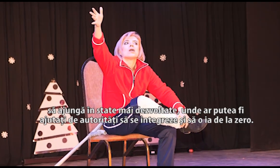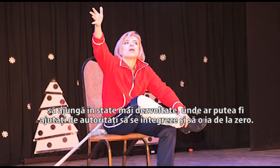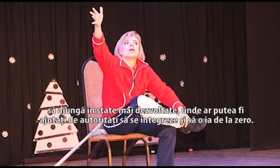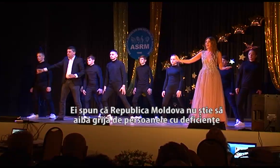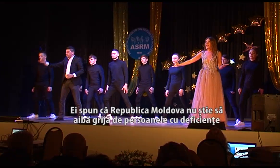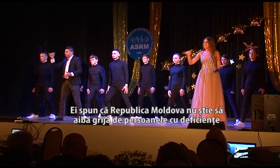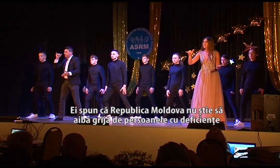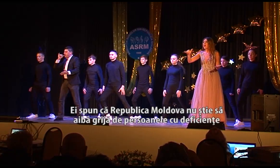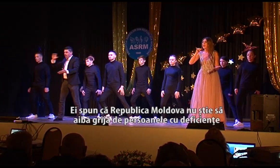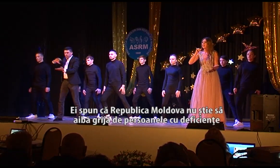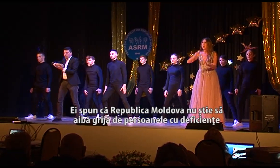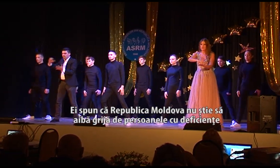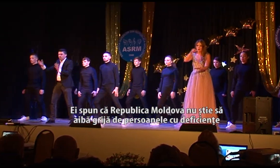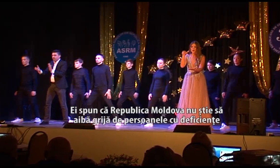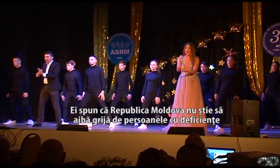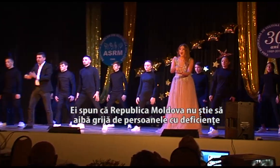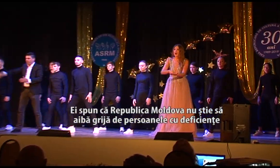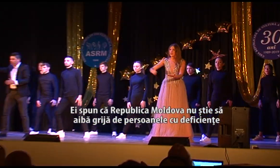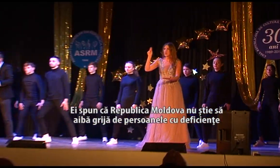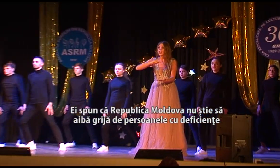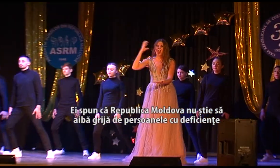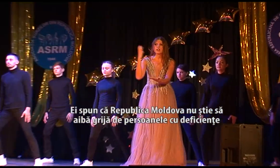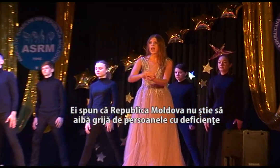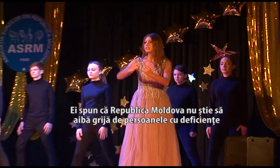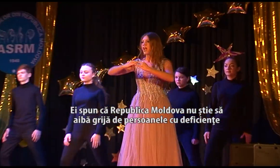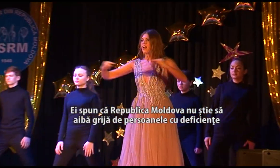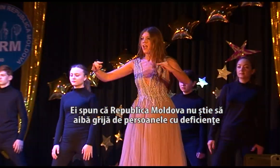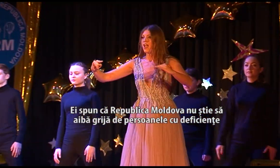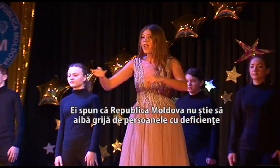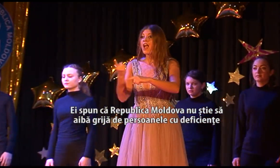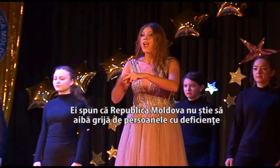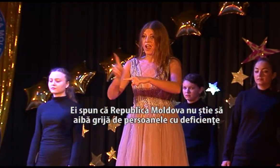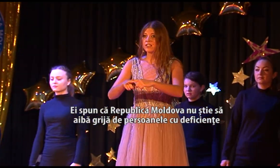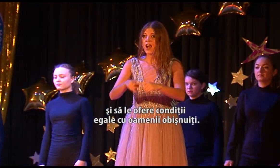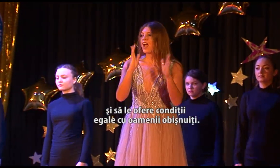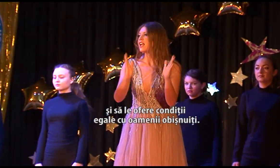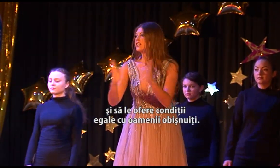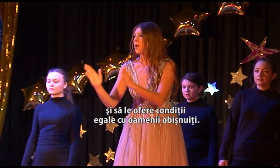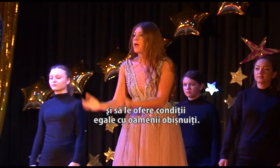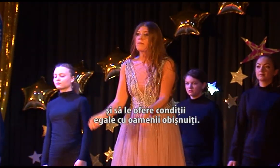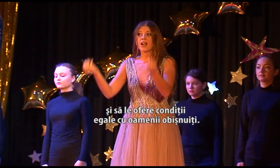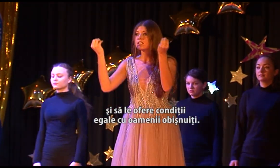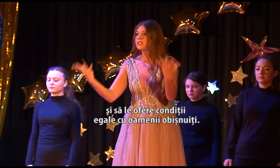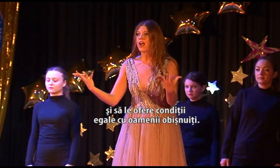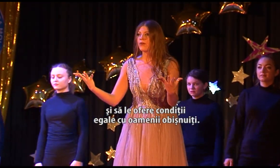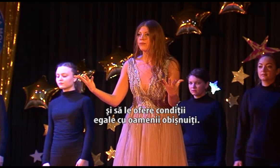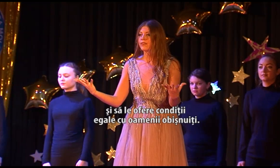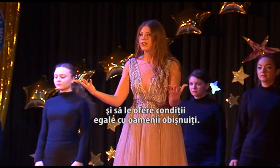zero. Ei spun că Republica Moldova nu știe să aibă grijă de persoanele cu deficiențe și să le ofere condiții egale